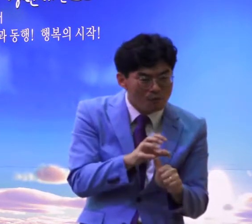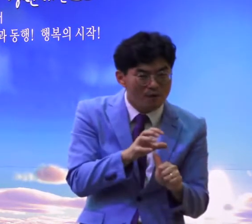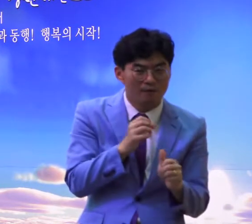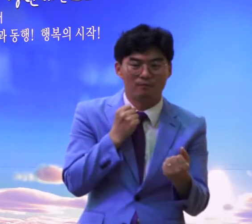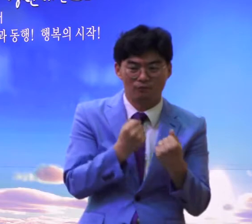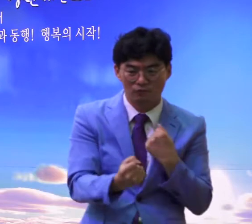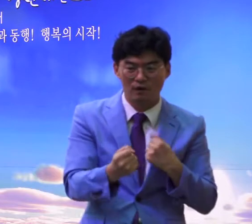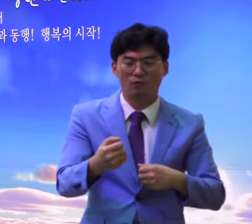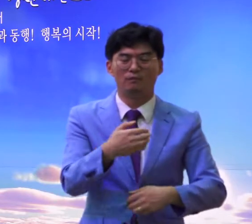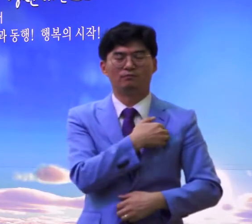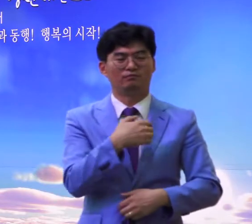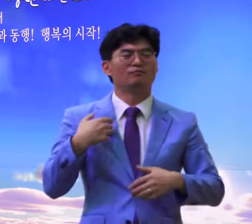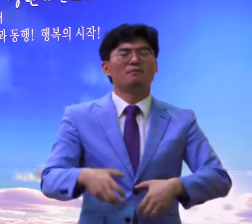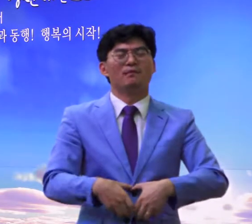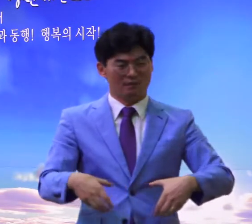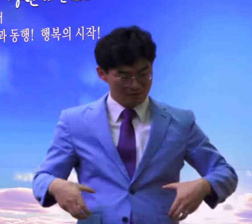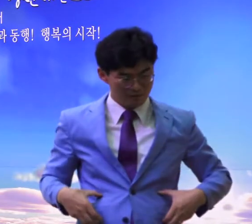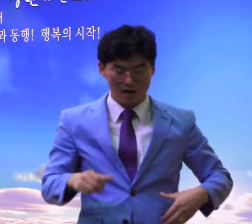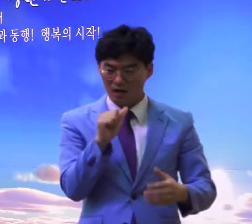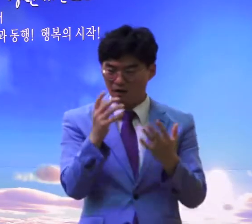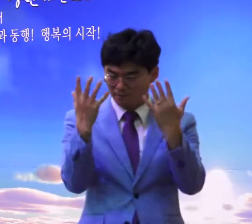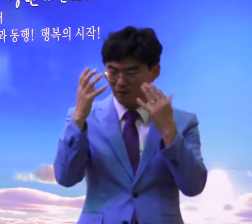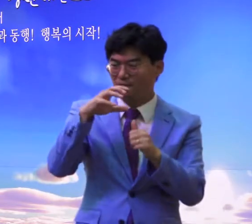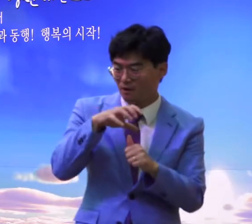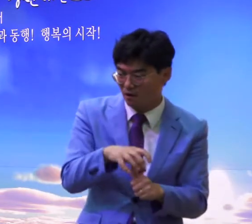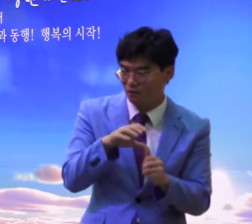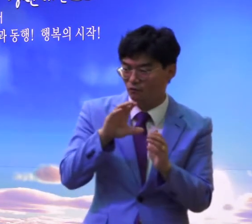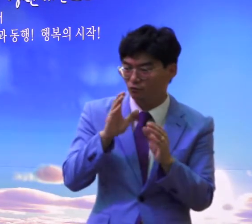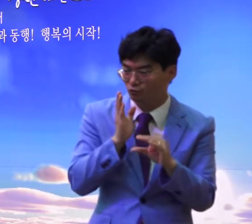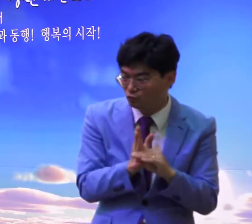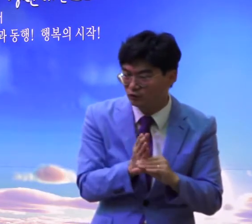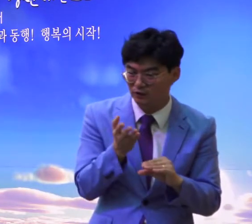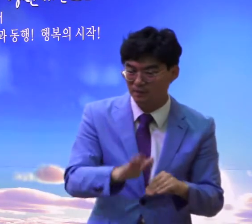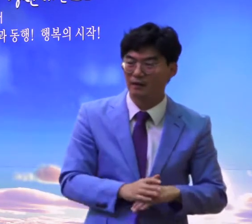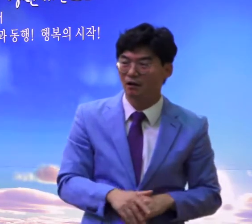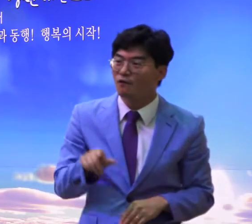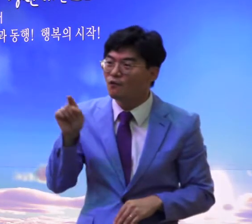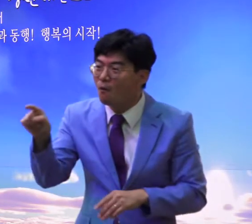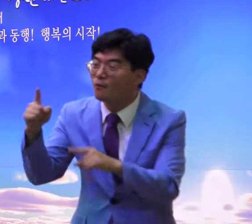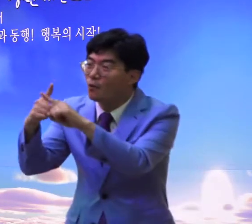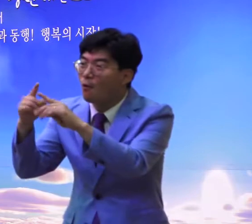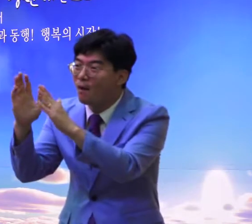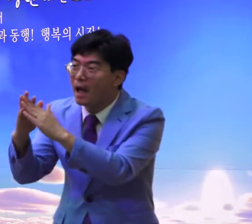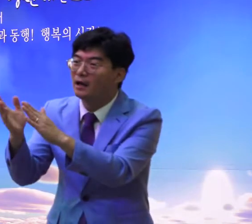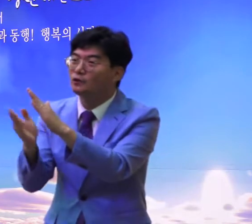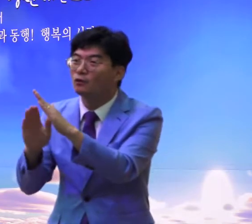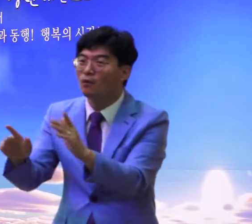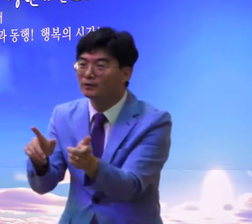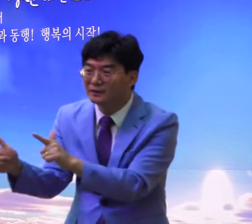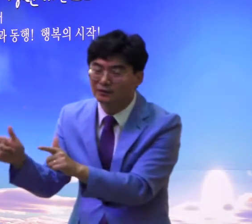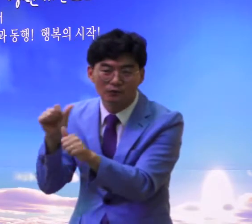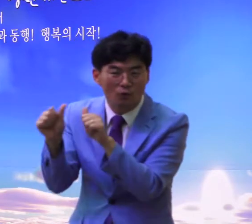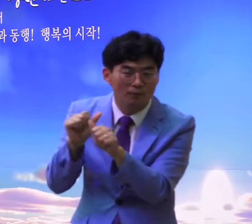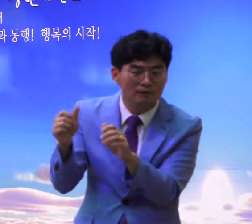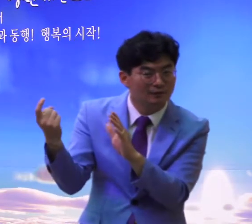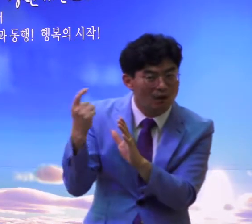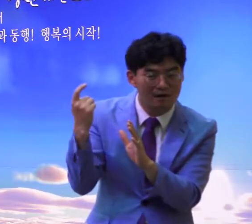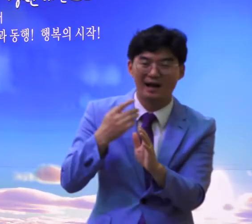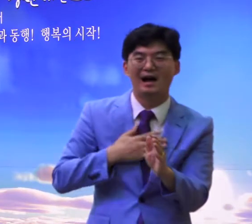썼습니다. 감옥에 갇혀 있으면서도 빌립보 교회 성도들의 소식을 들으면서 복음에 참여하고